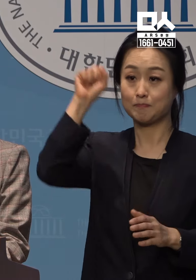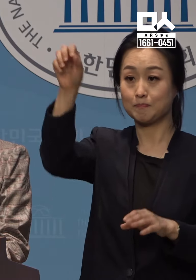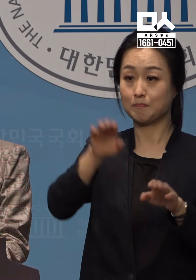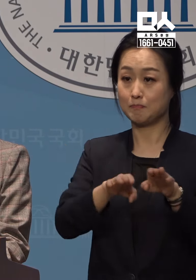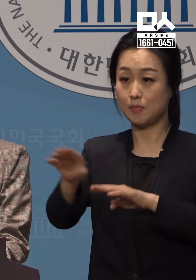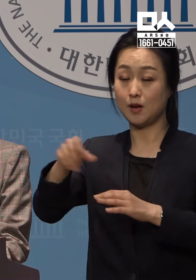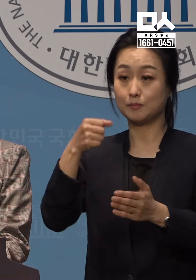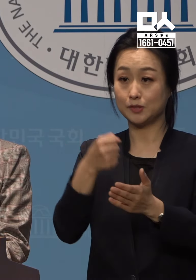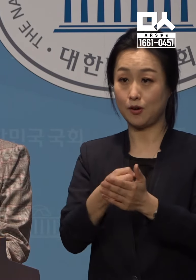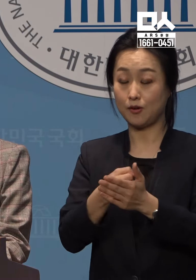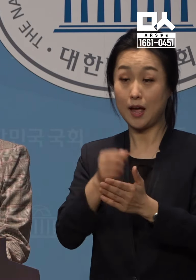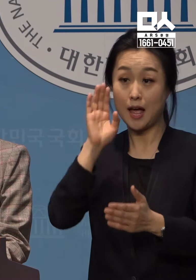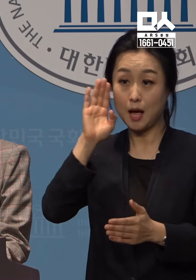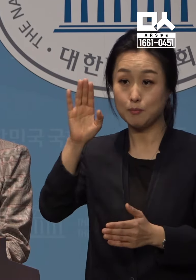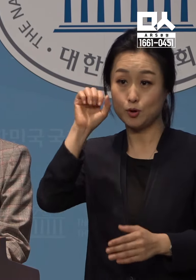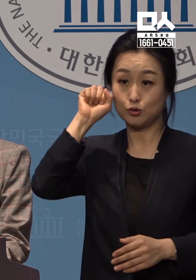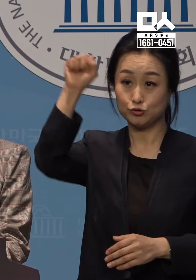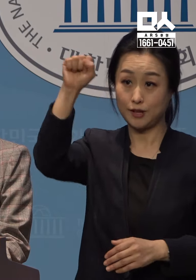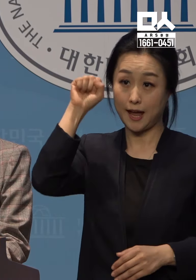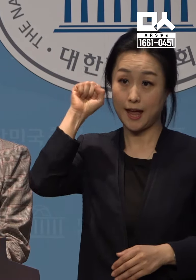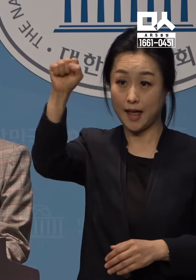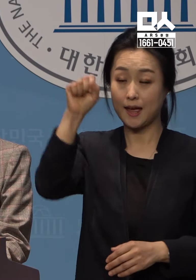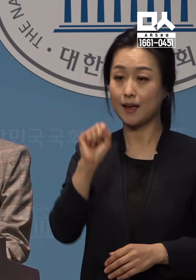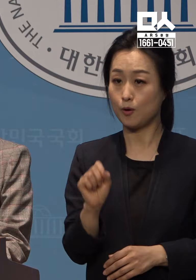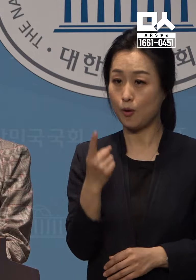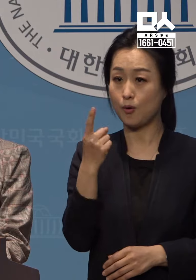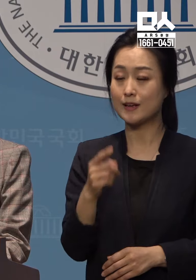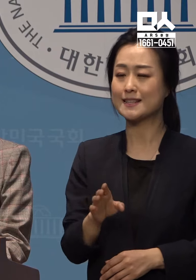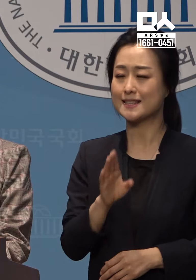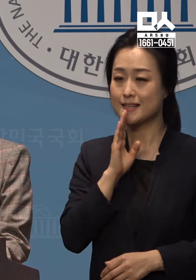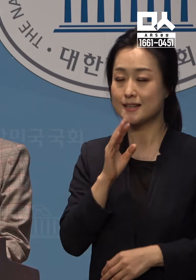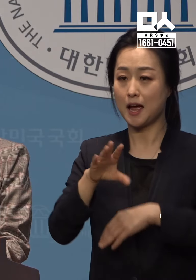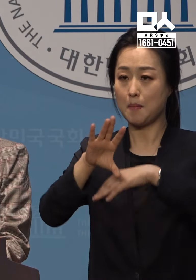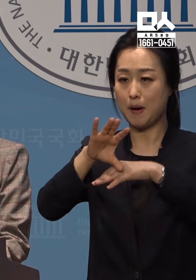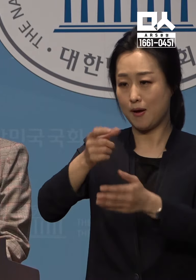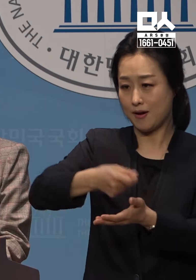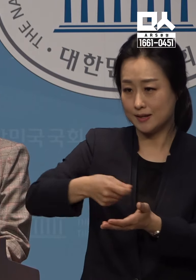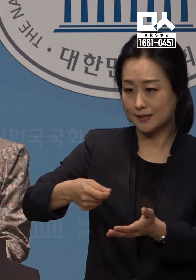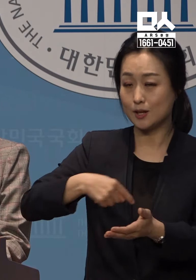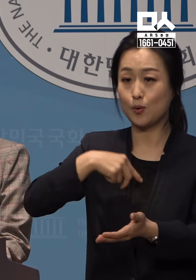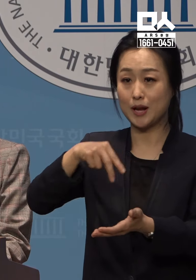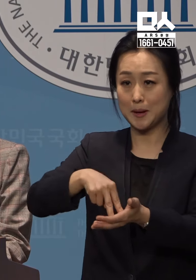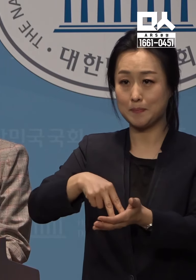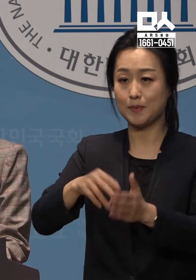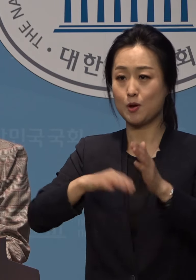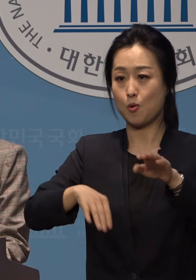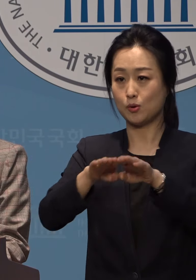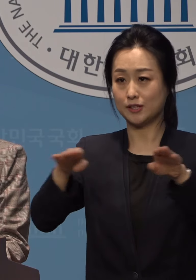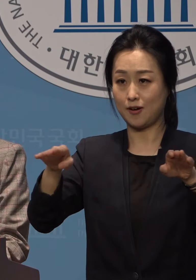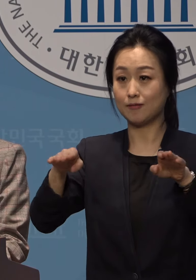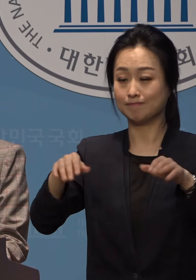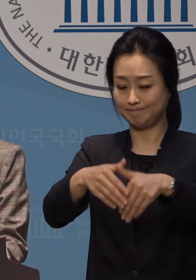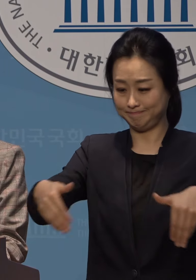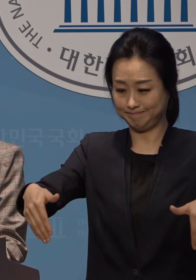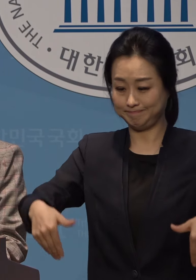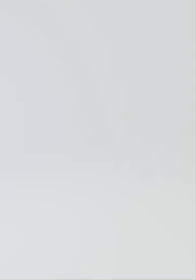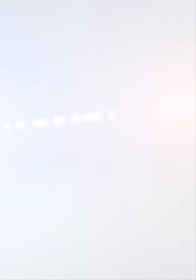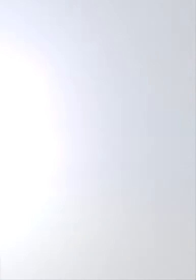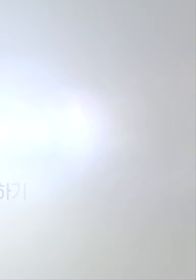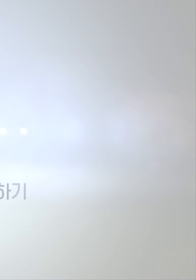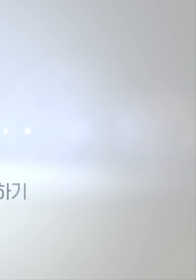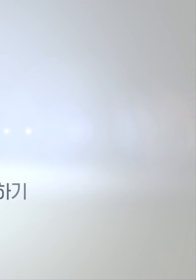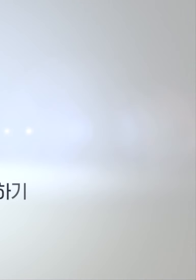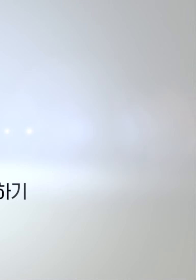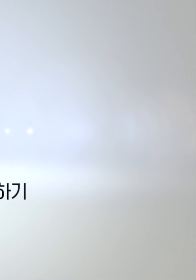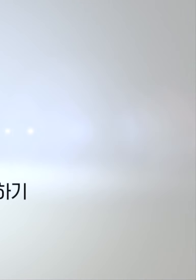앞으로의 투쟁을 통해 KBS 진정한 언론으로서 독립성과 공정성을 회복하길 기대합니다